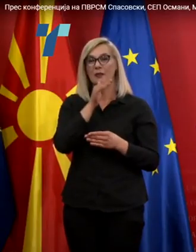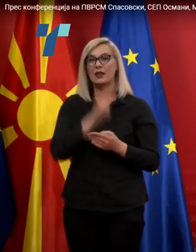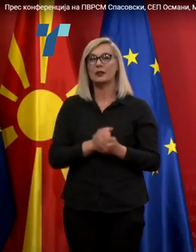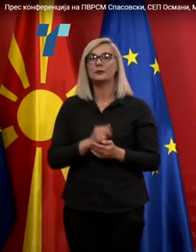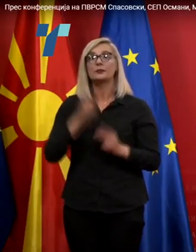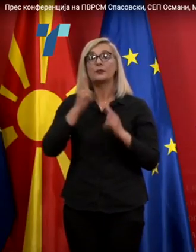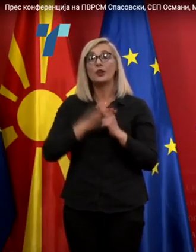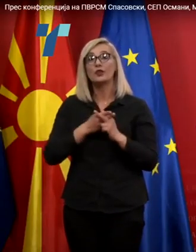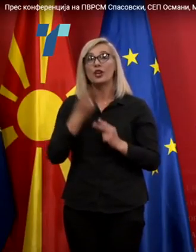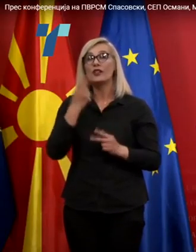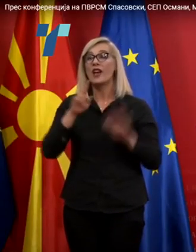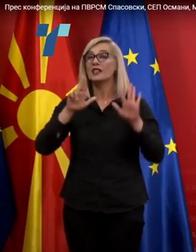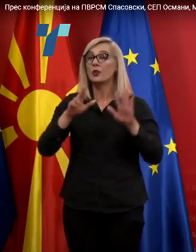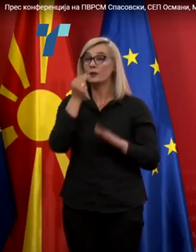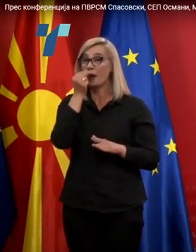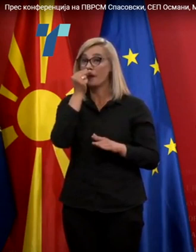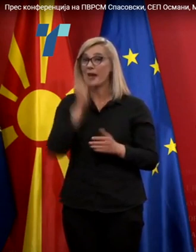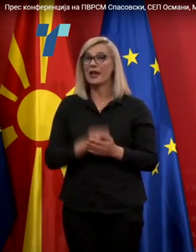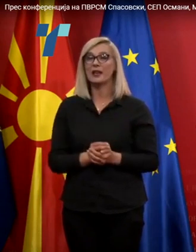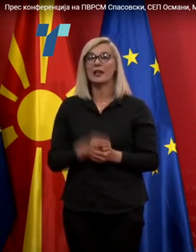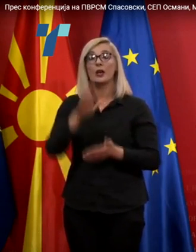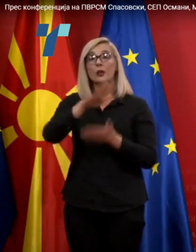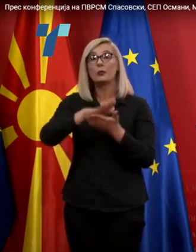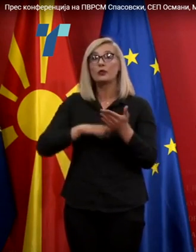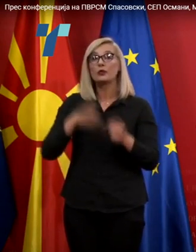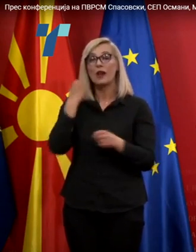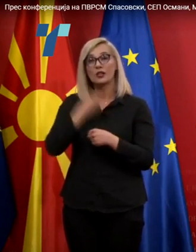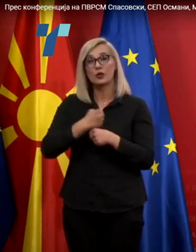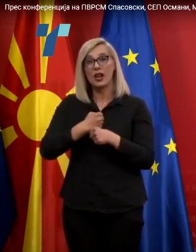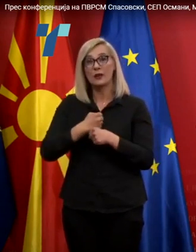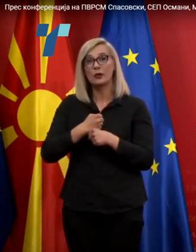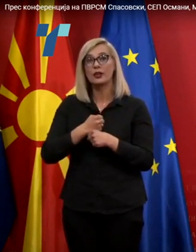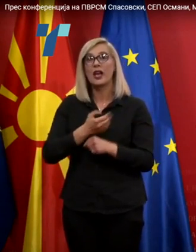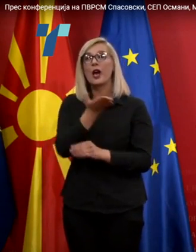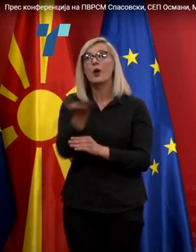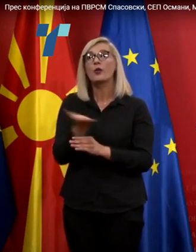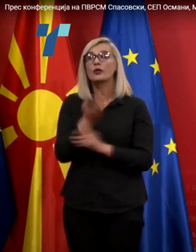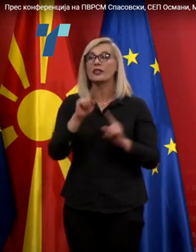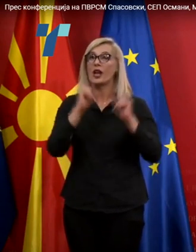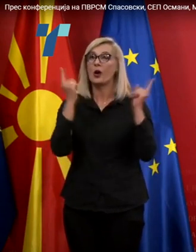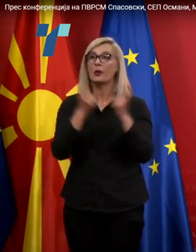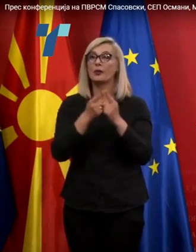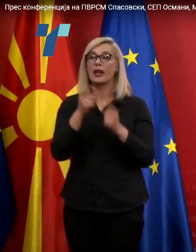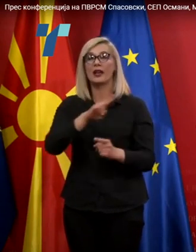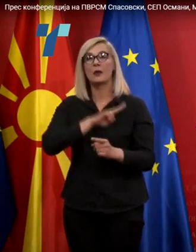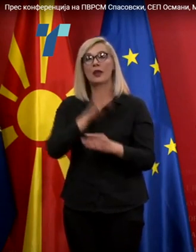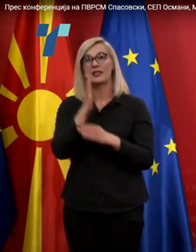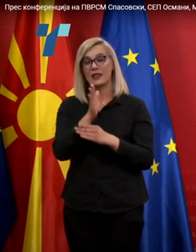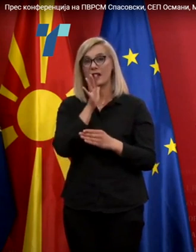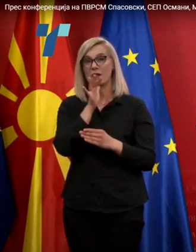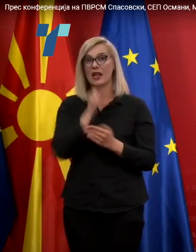Од четвртог, 28 мај, отпочнуваат со работа угостителските објекти во Република Северна